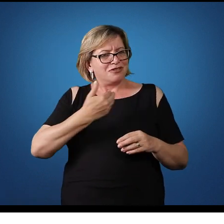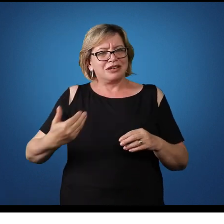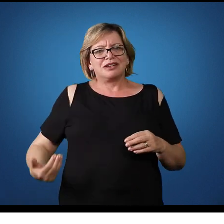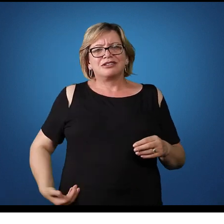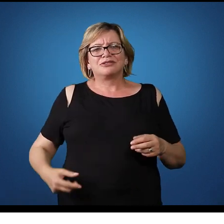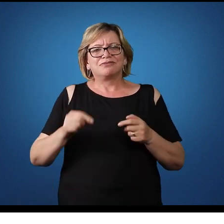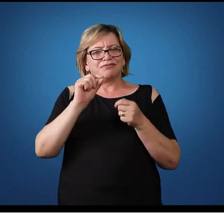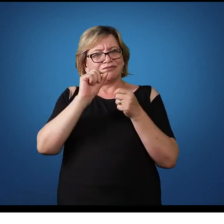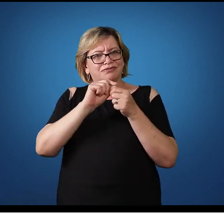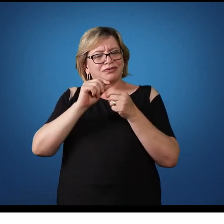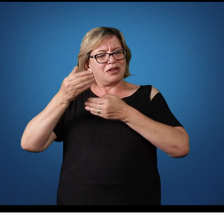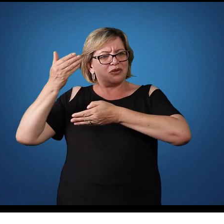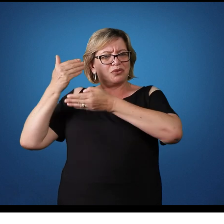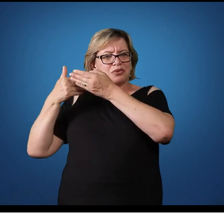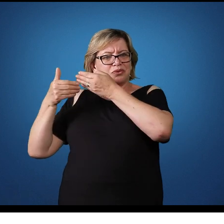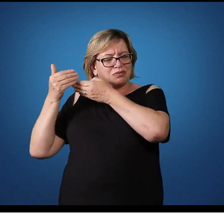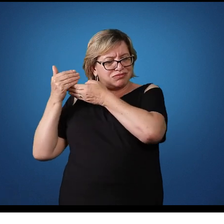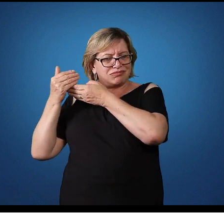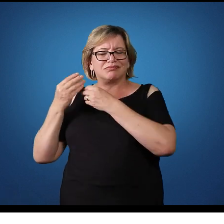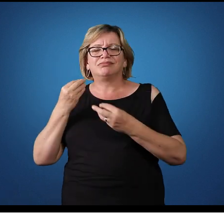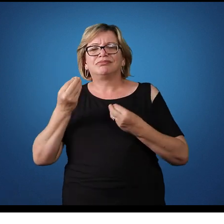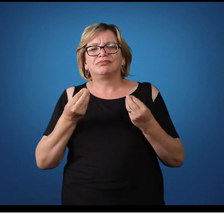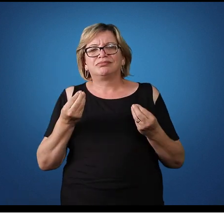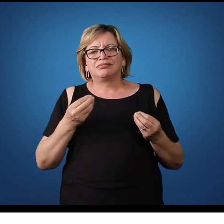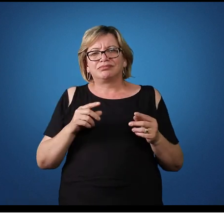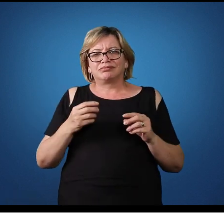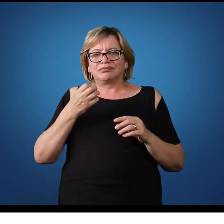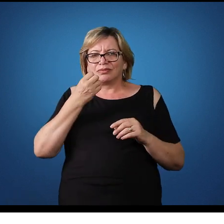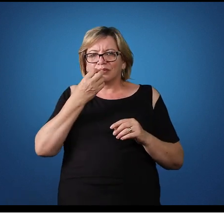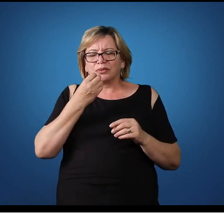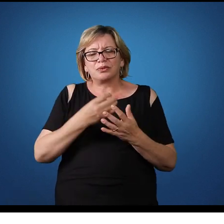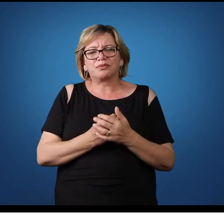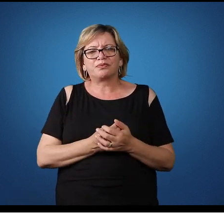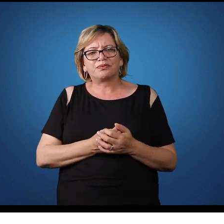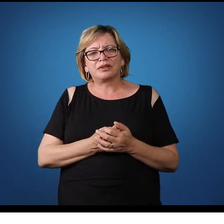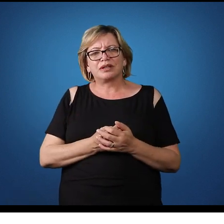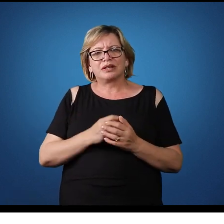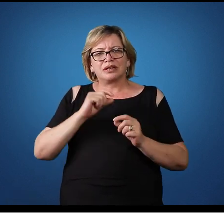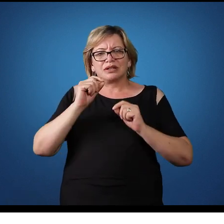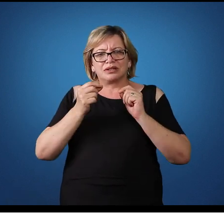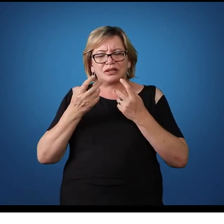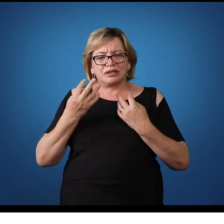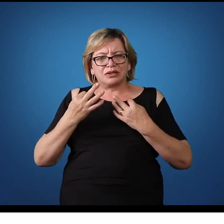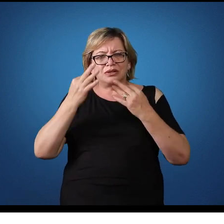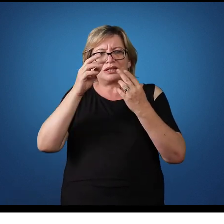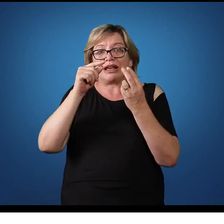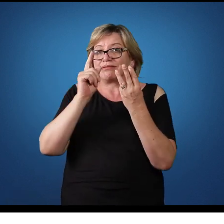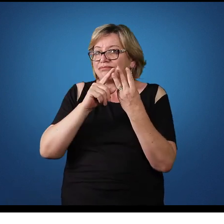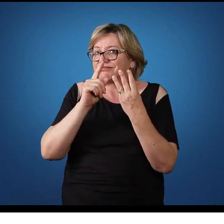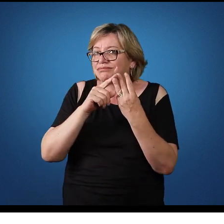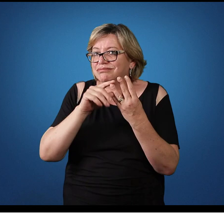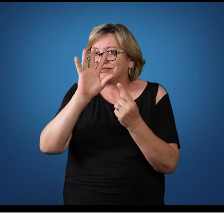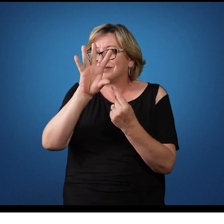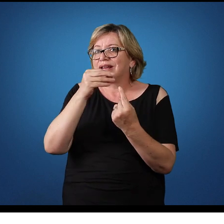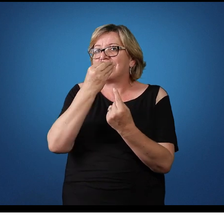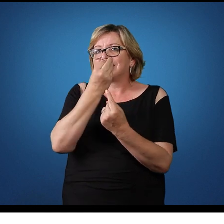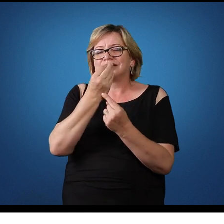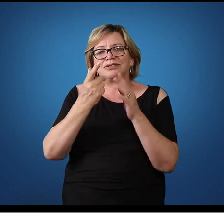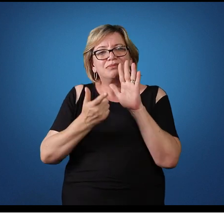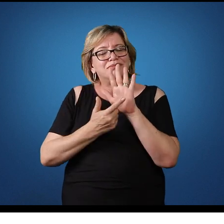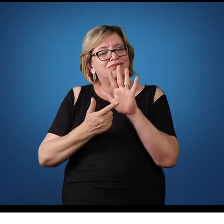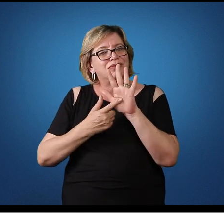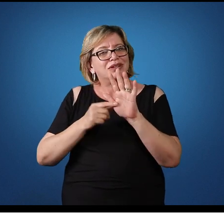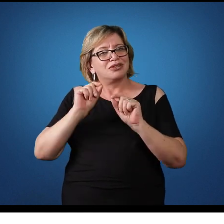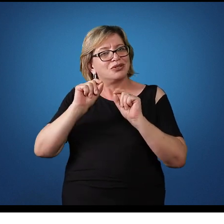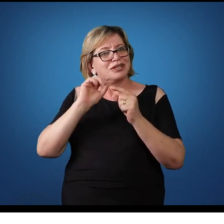Estado até algum tempo atrás. Bem, a teoria institucional da arte diz que, justamente, é